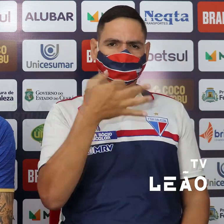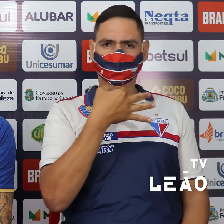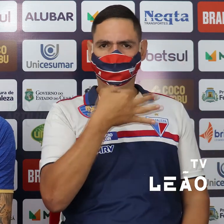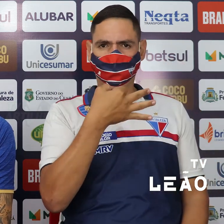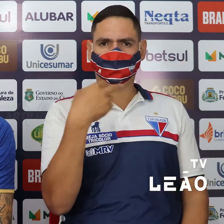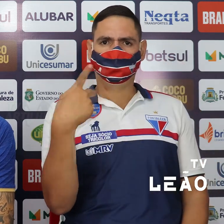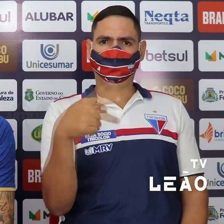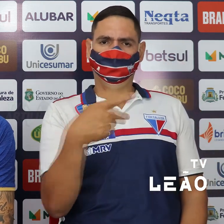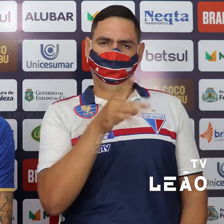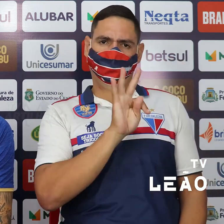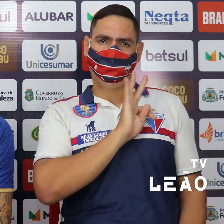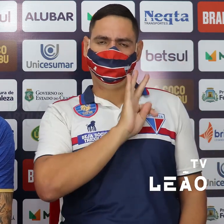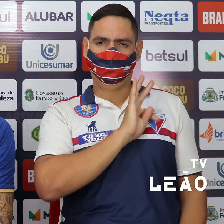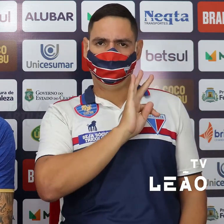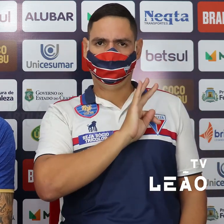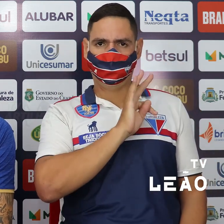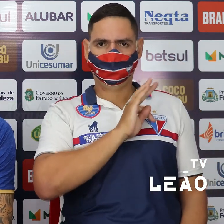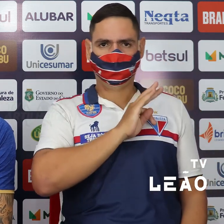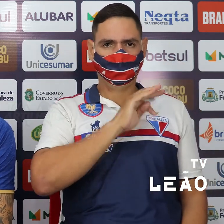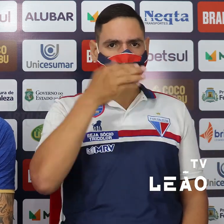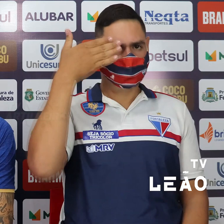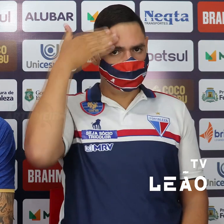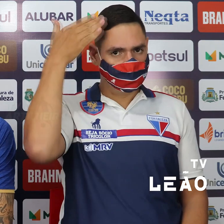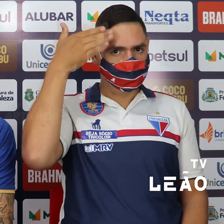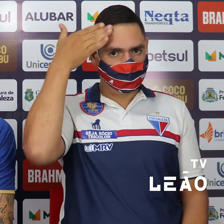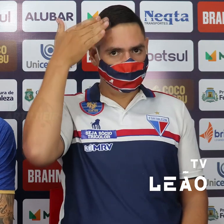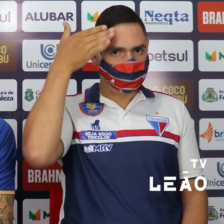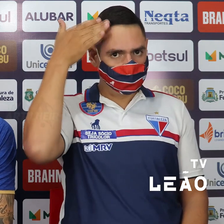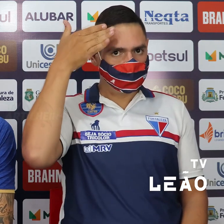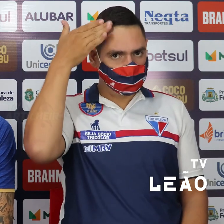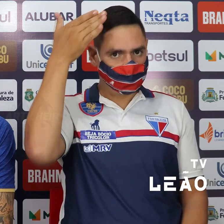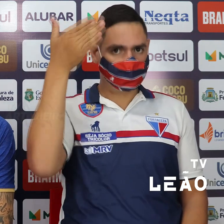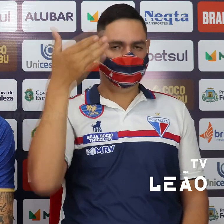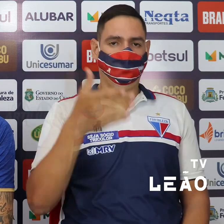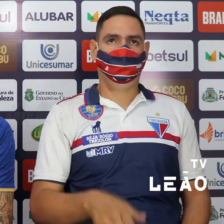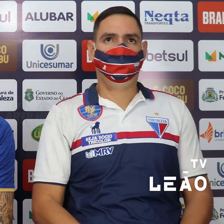Argentina? Sim. Apesar de poucos dias de treinos, né?